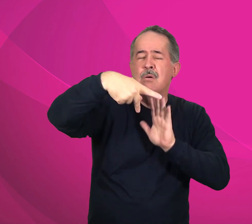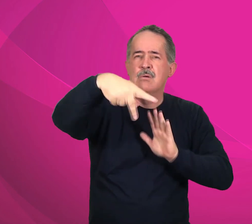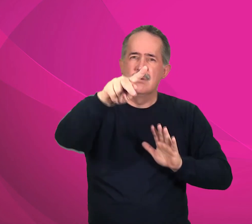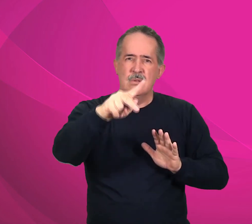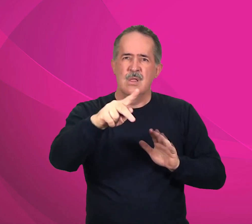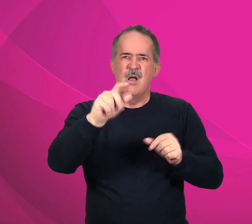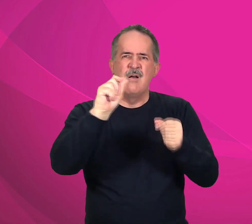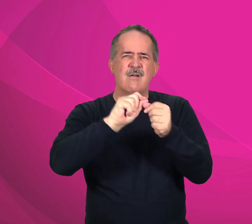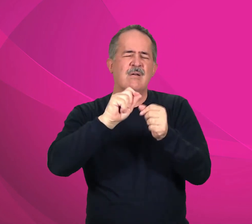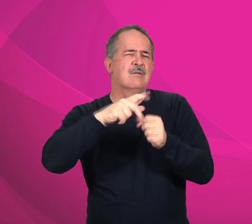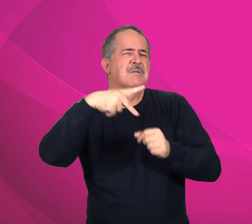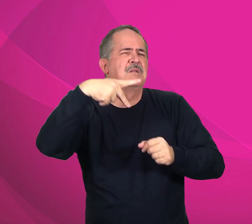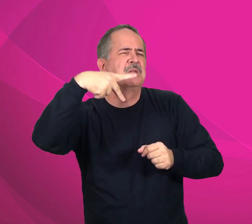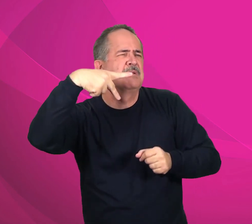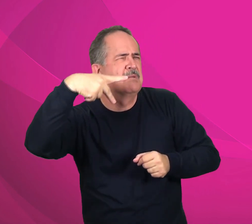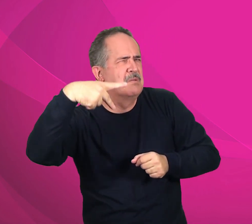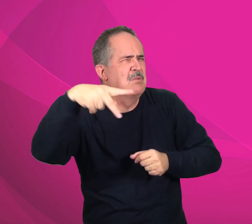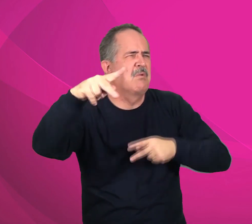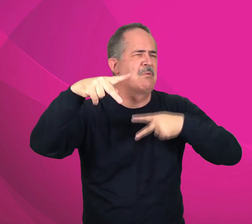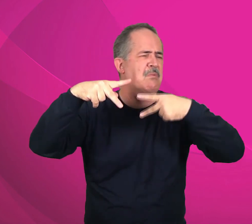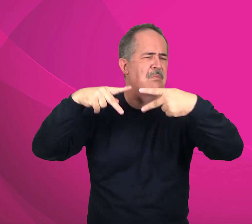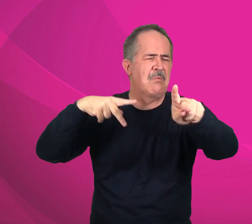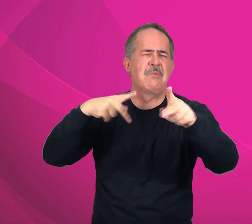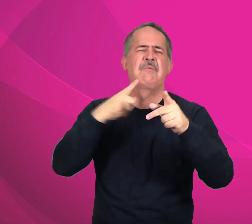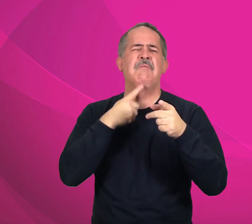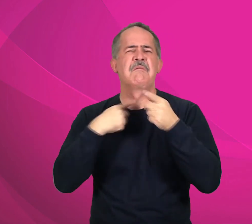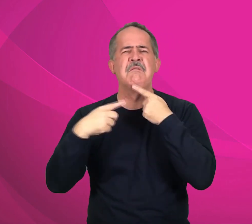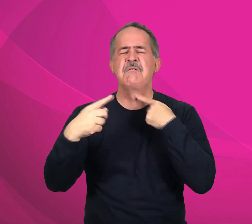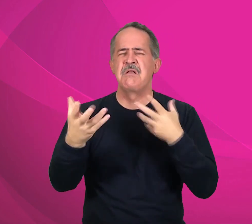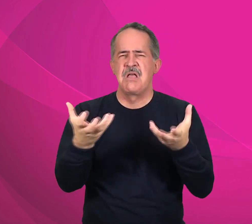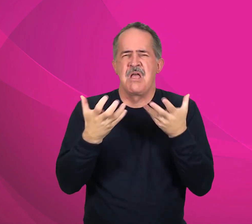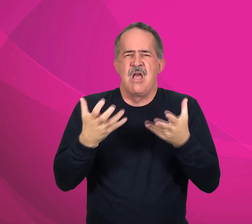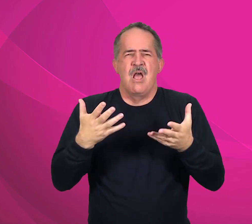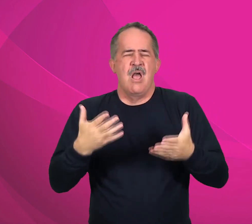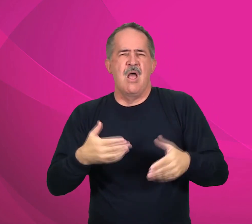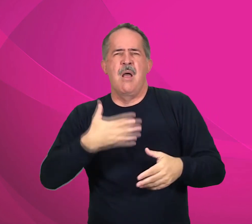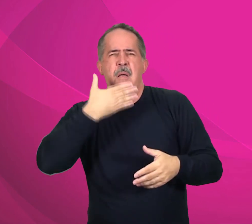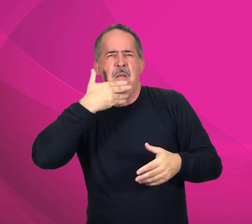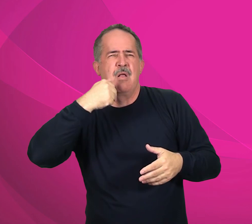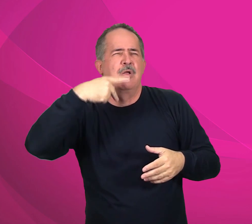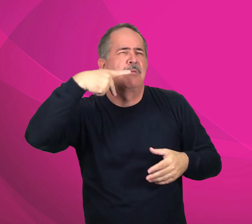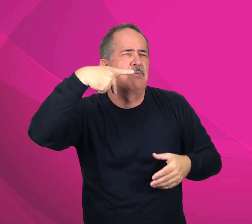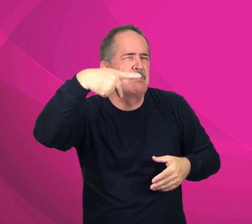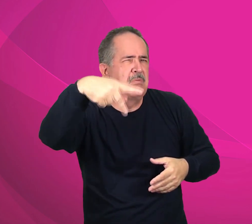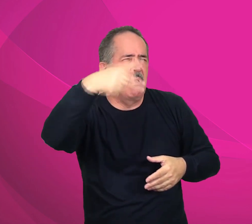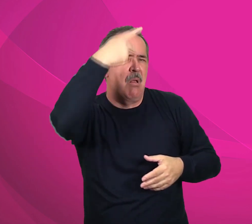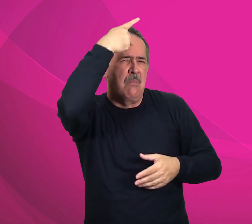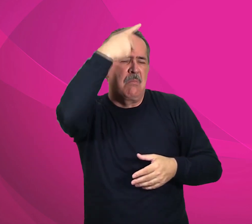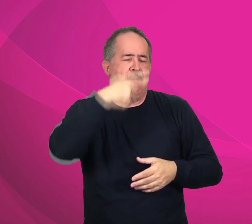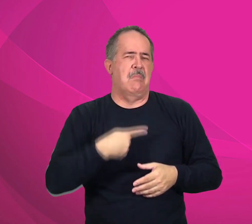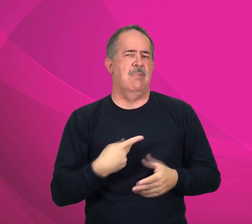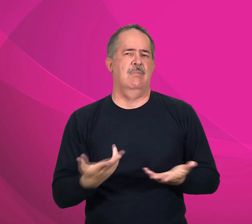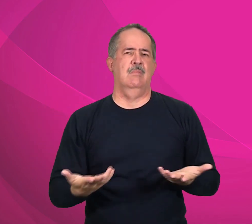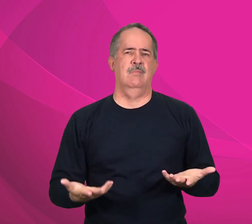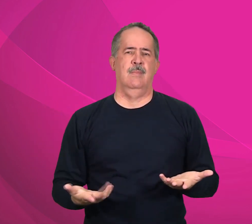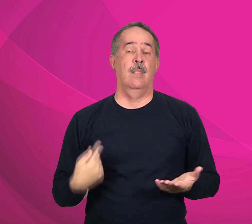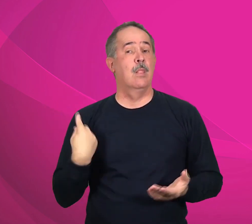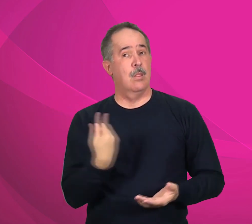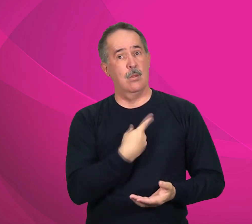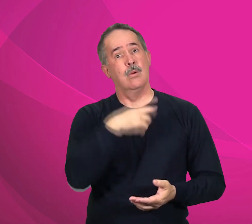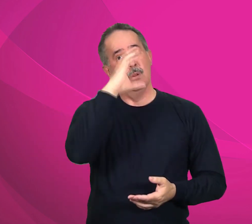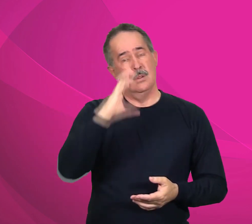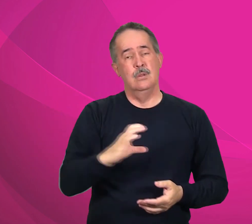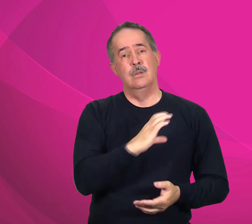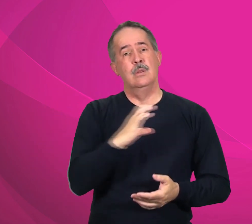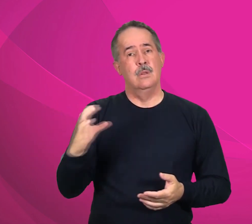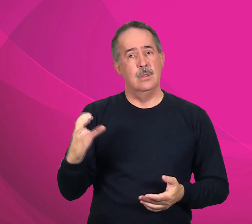fazendo a sua vontade querendo só o que é melhor para você somos